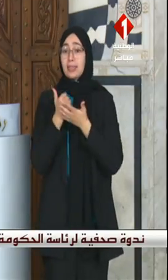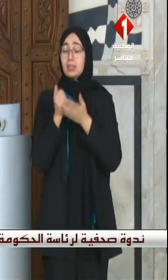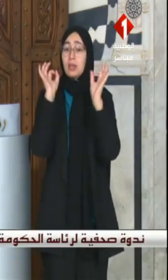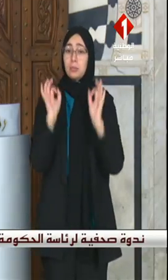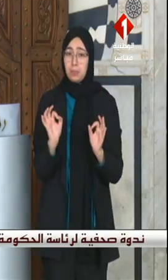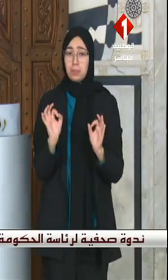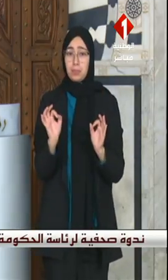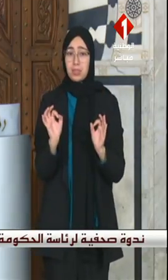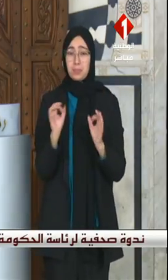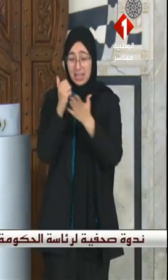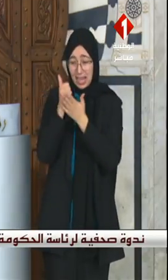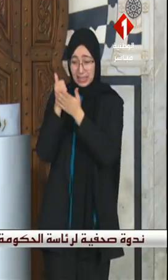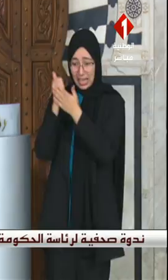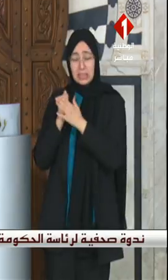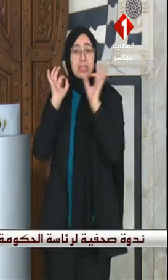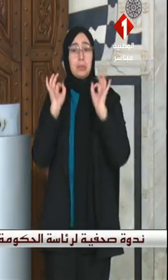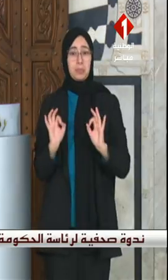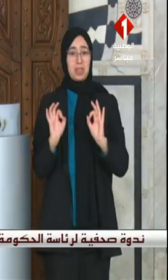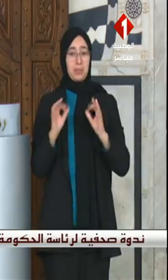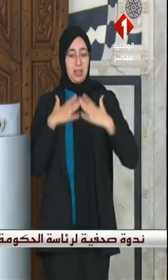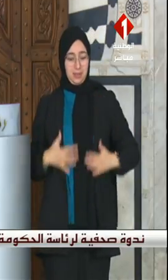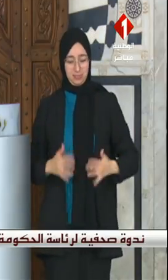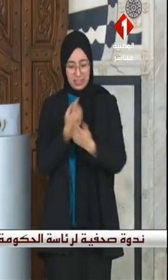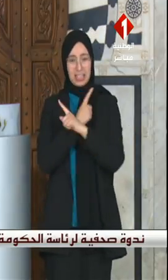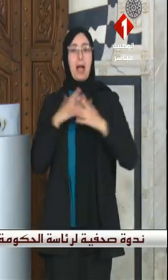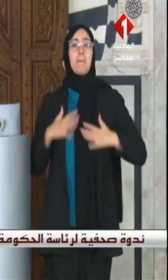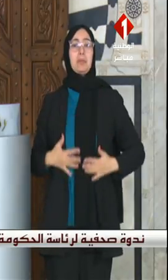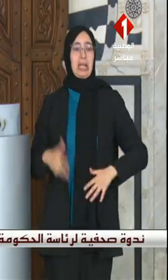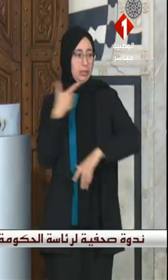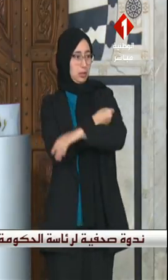باش يعاوننا على أنه المناعة في